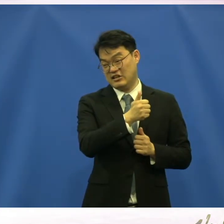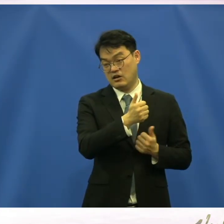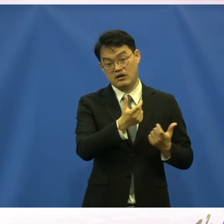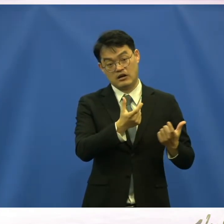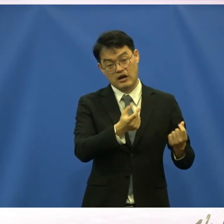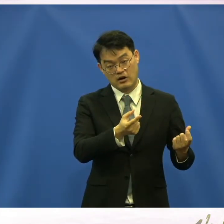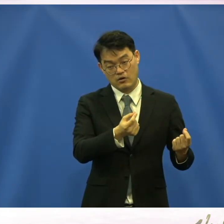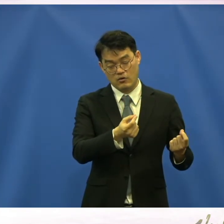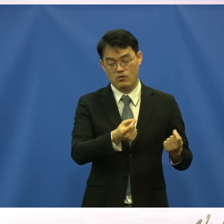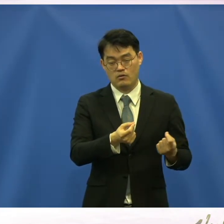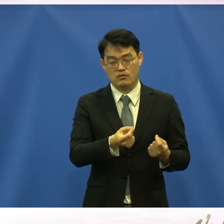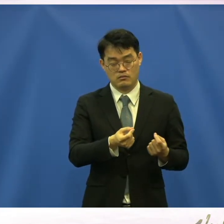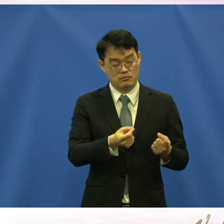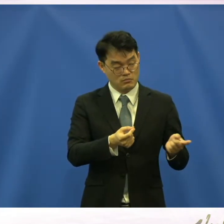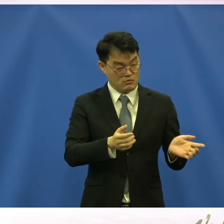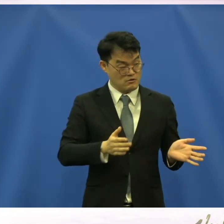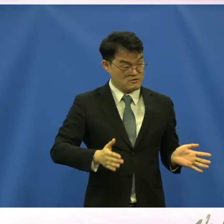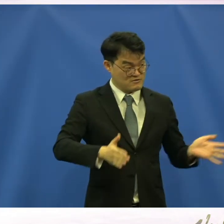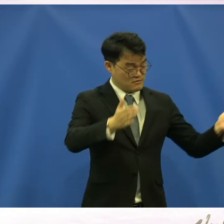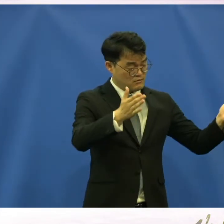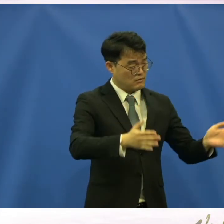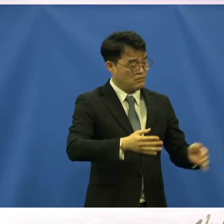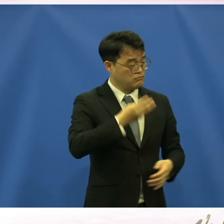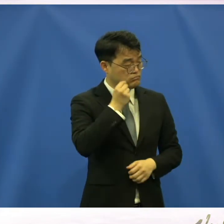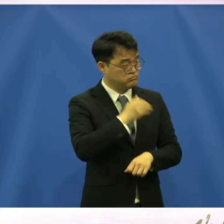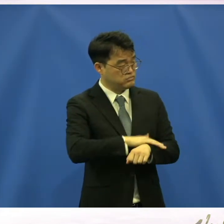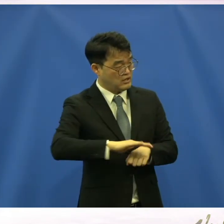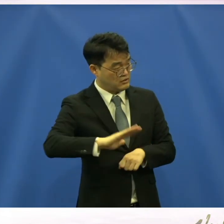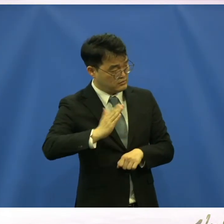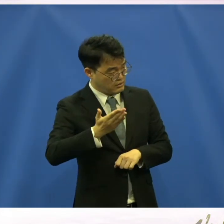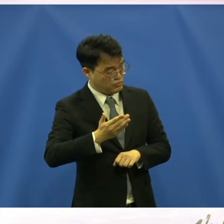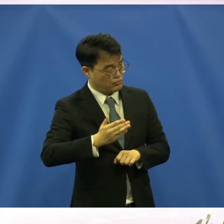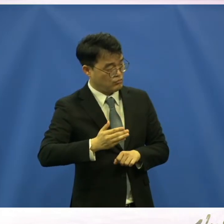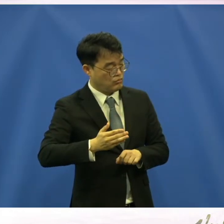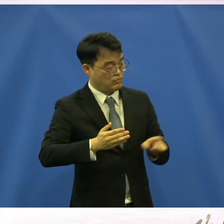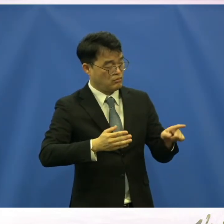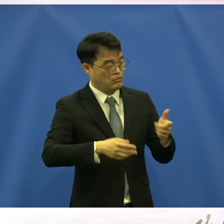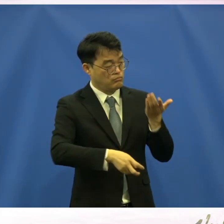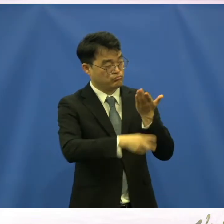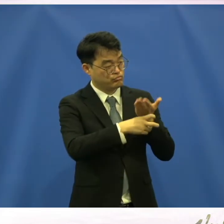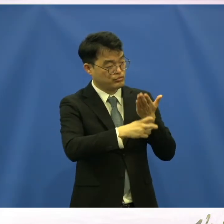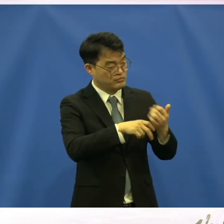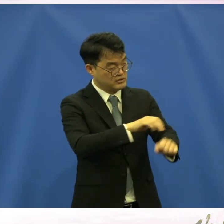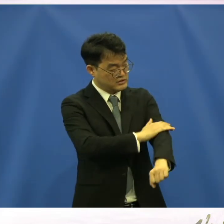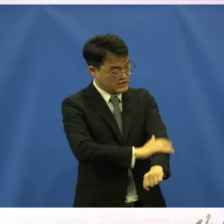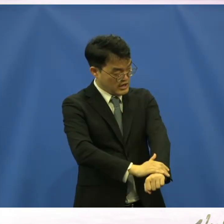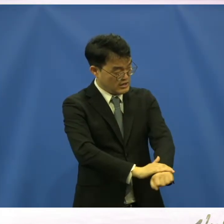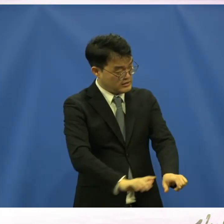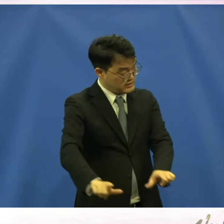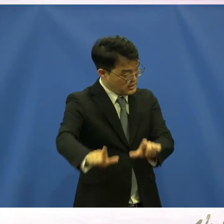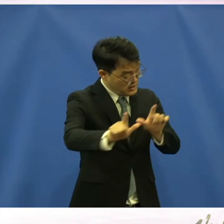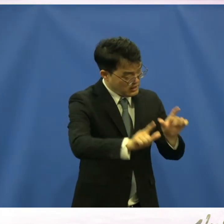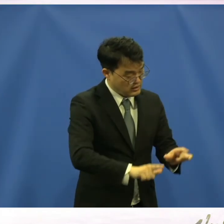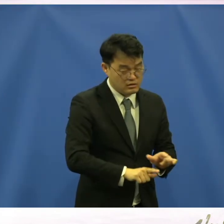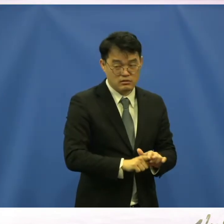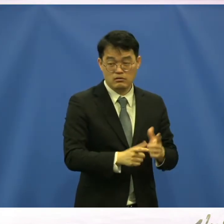적당하게 사는 사람이 더 잘 사는 것처럼 보이고 불법을 행하는데 먹고 잘 사는 사람이